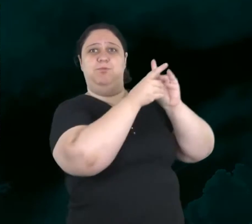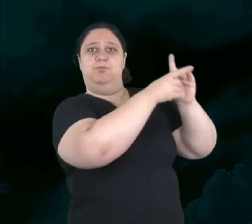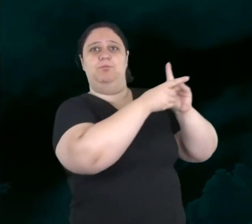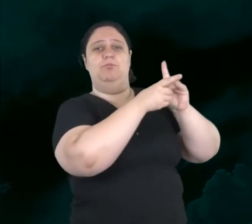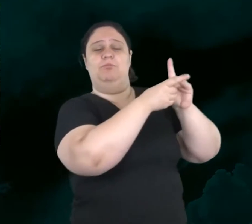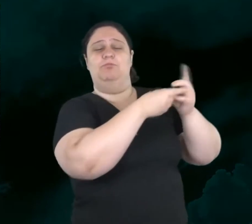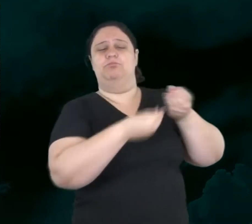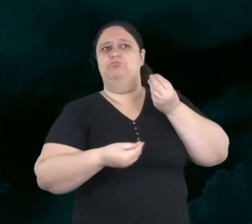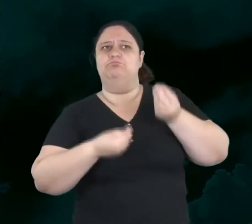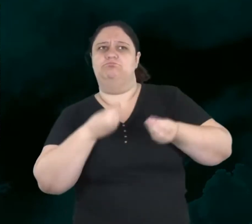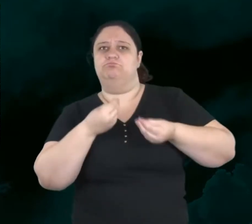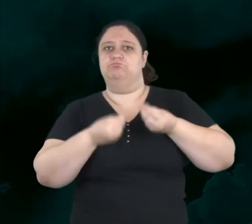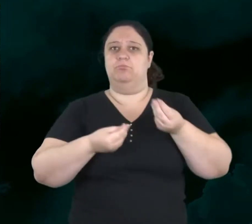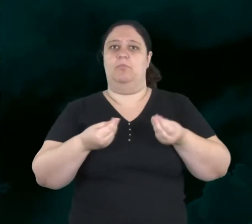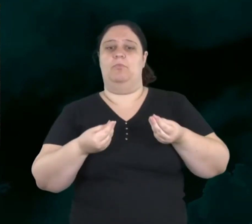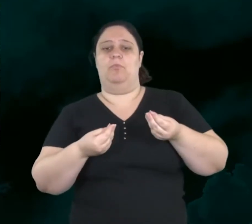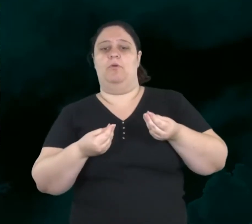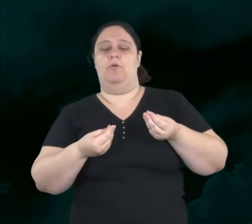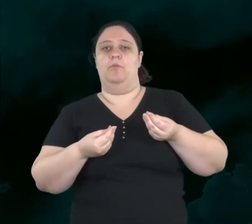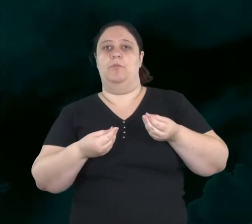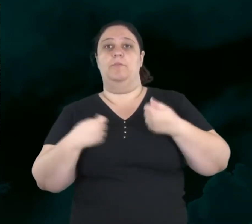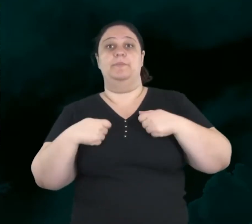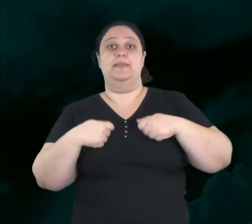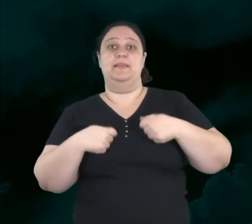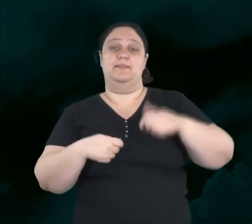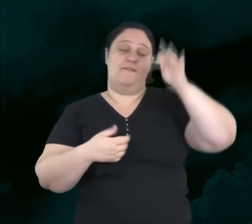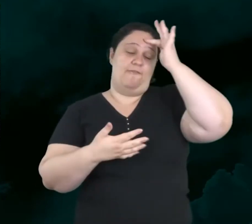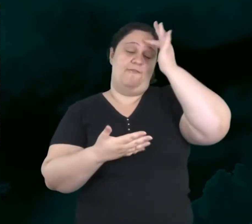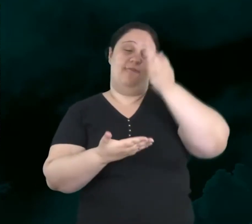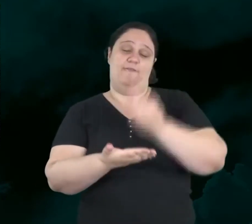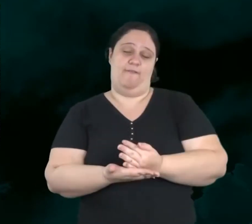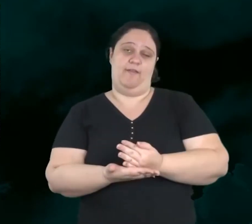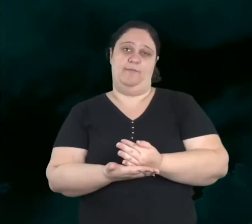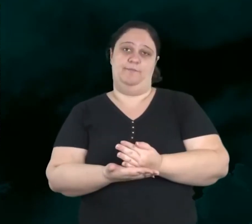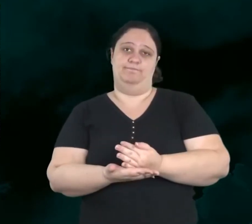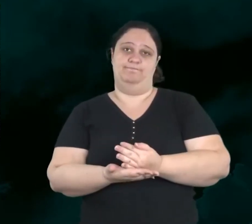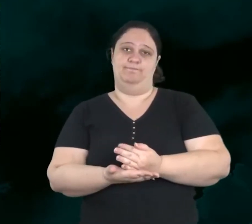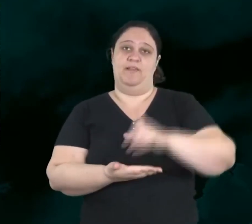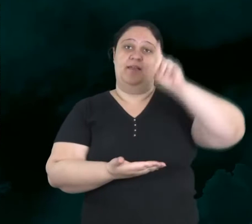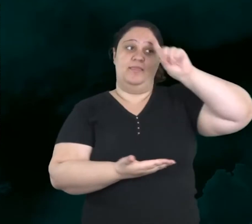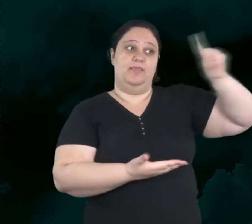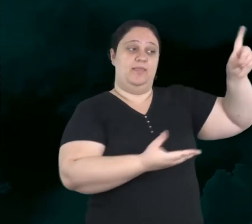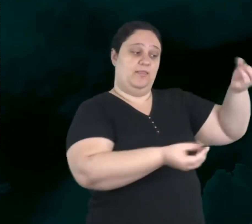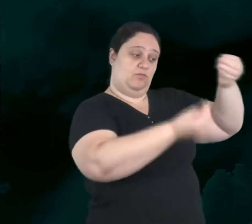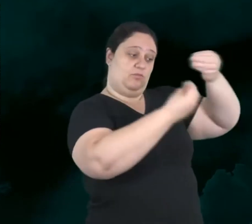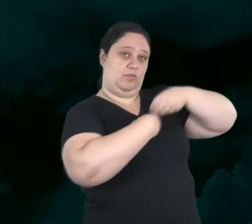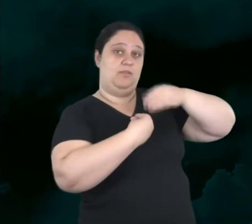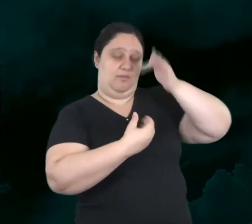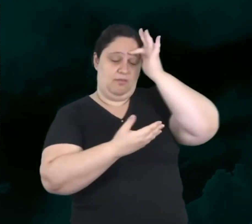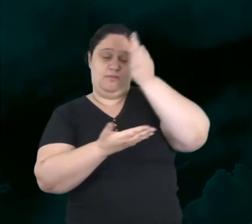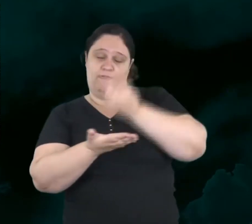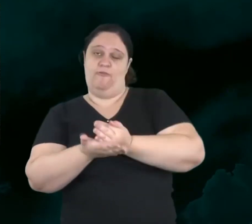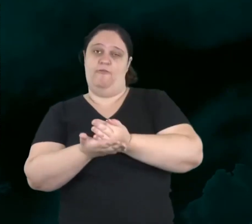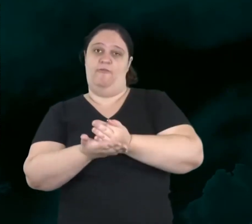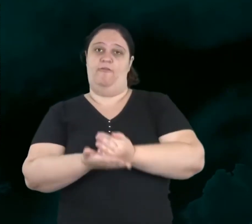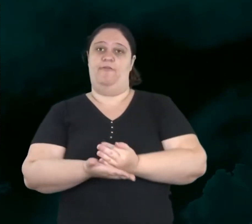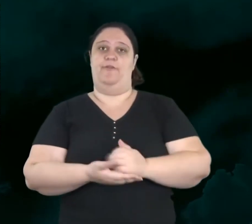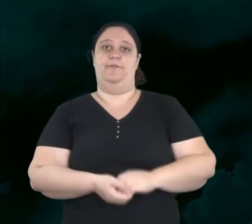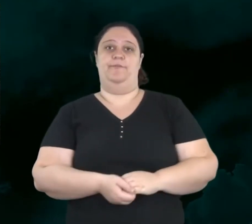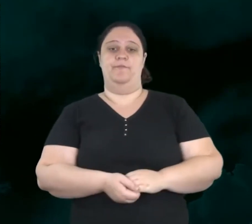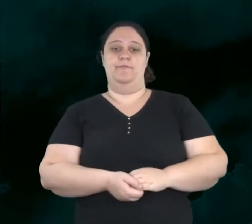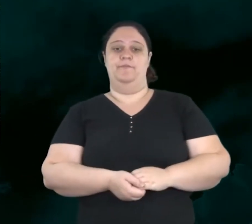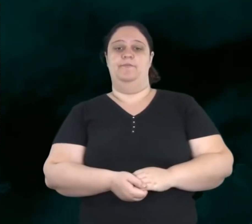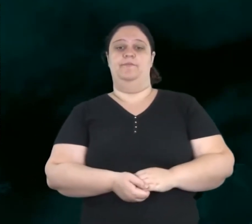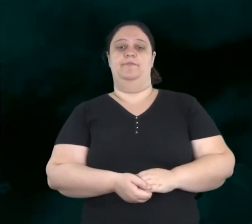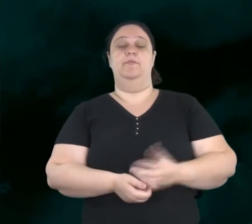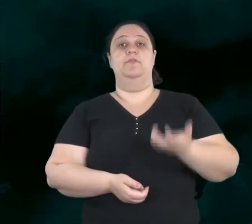Deus, é por meio da fé. Graças a Deus, Deus nos deu essa ferramenta maravilhosa. Então, primeiramente,